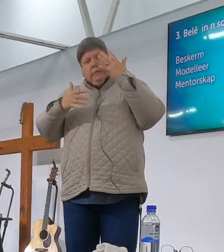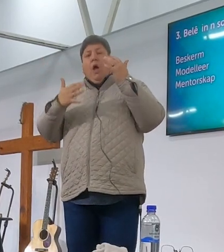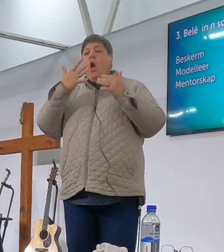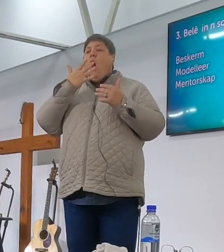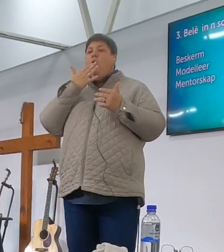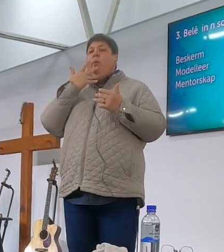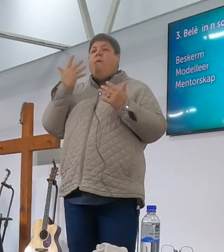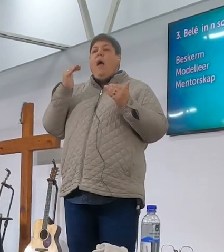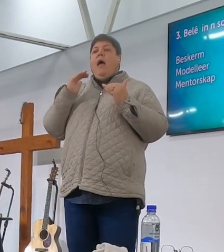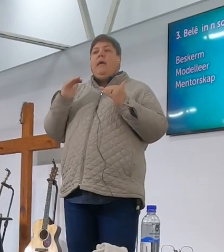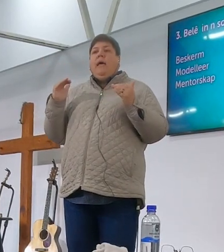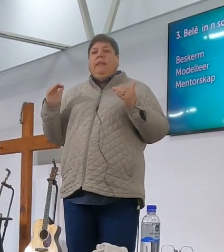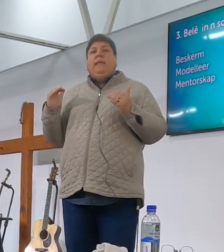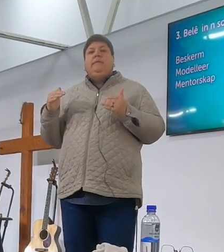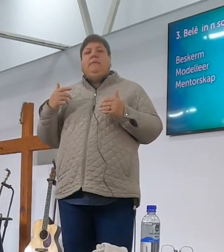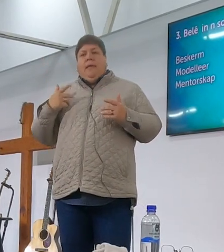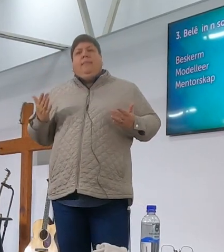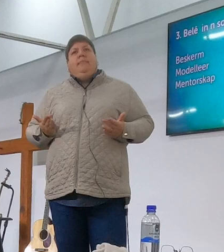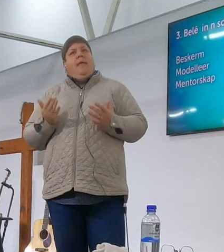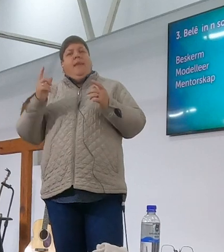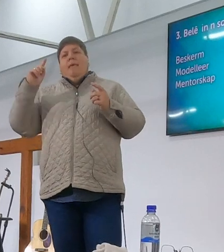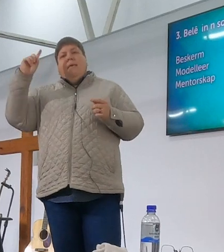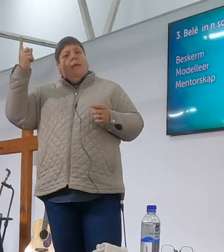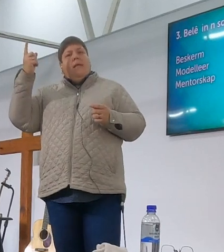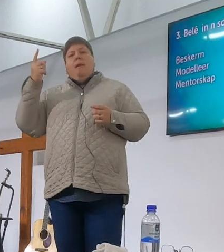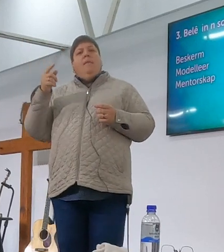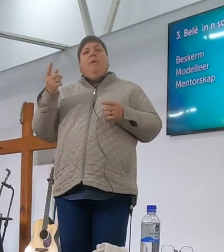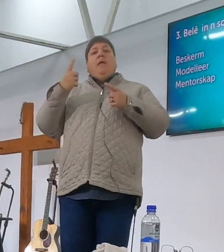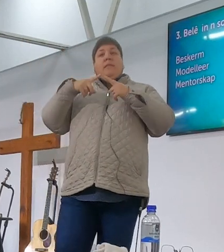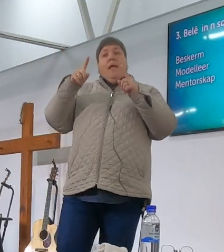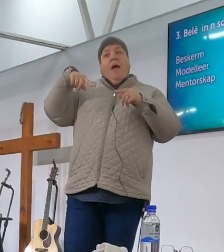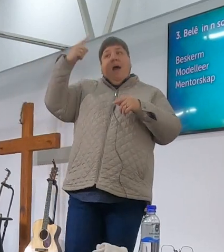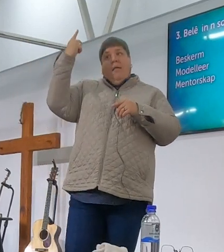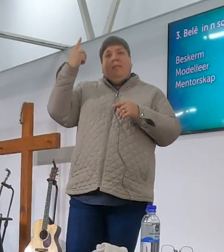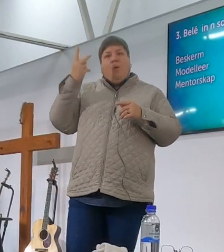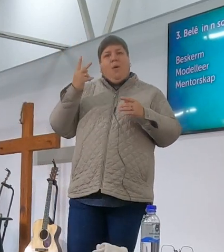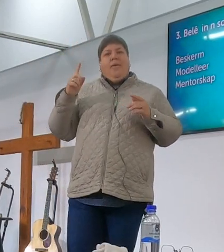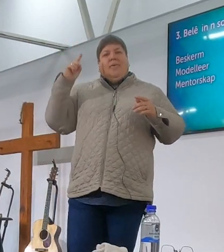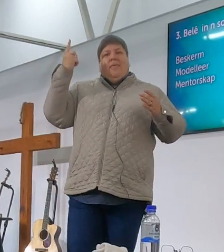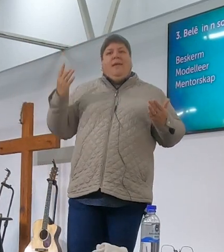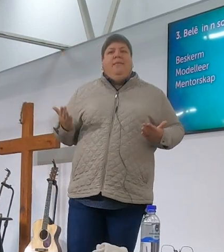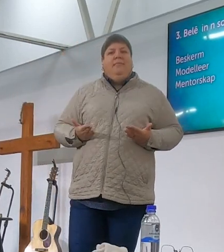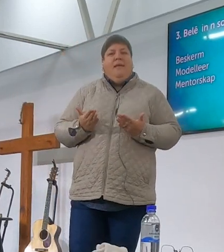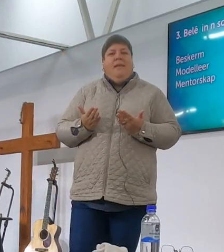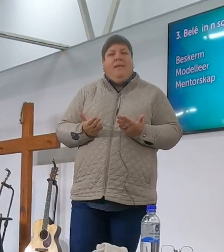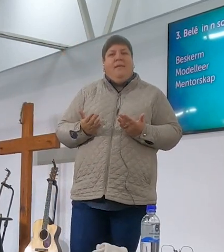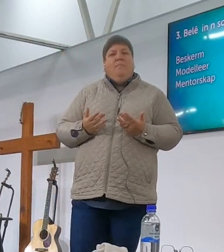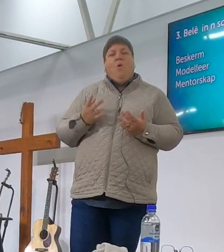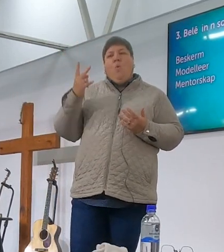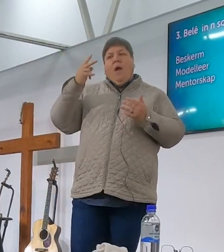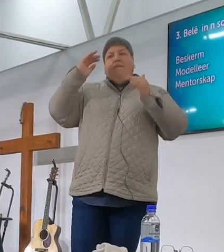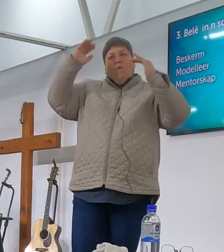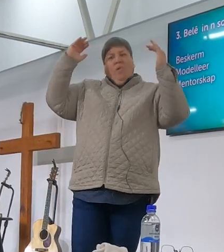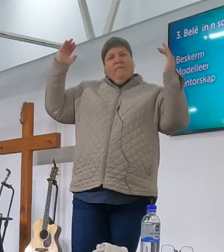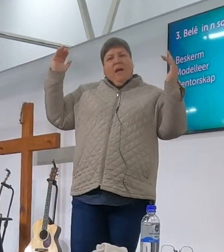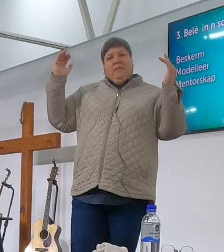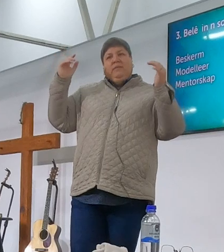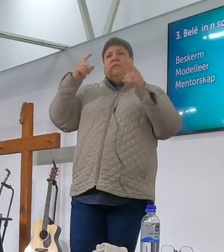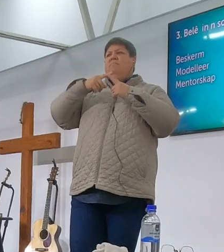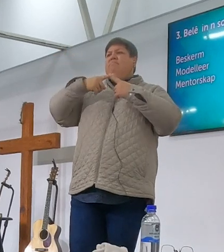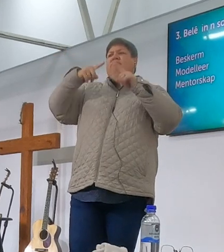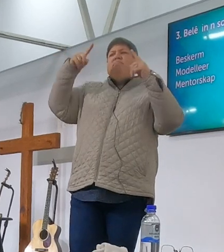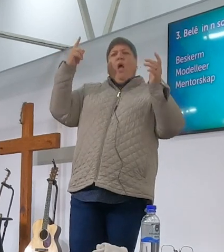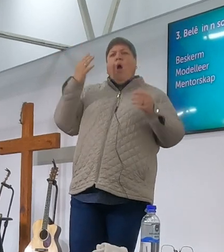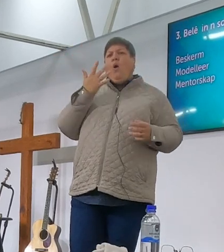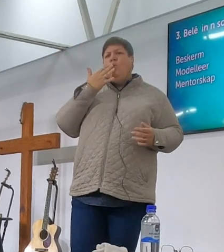kinders moet sien dat nie net ek die Here dien nie, maar dat ander volwassenes ook die Here dien. En nie net dat volwassenes nie, dat volwassenes van alle